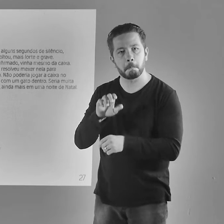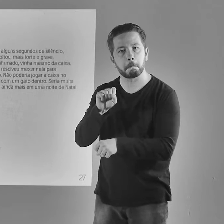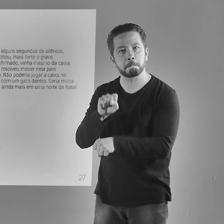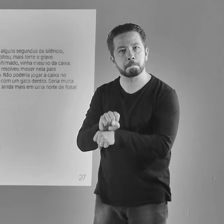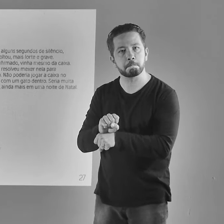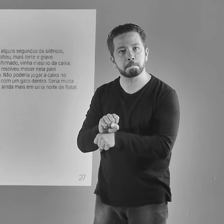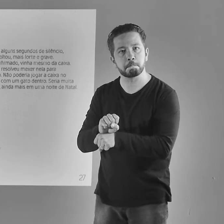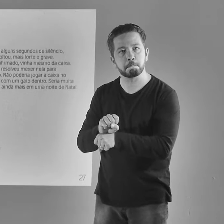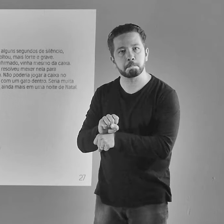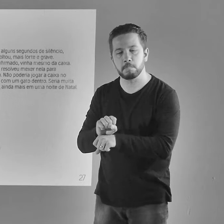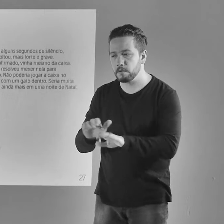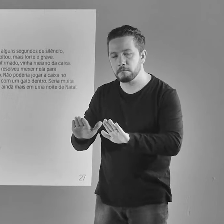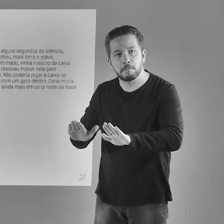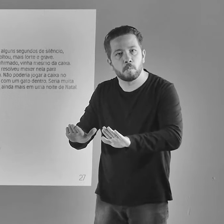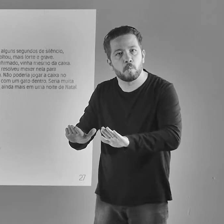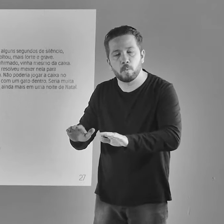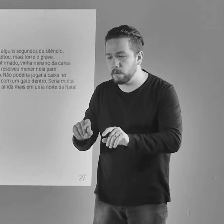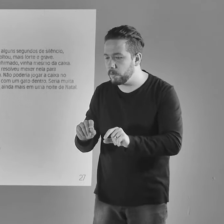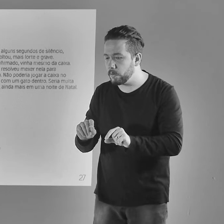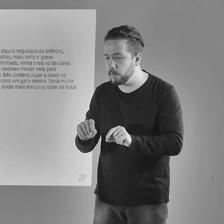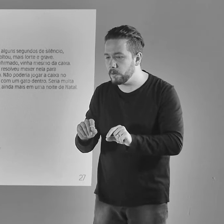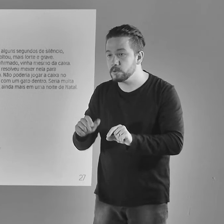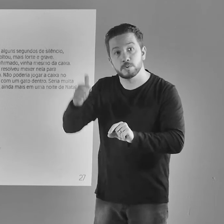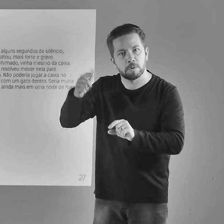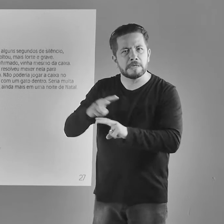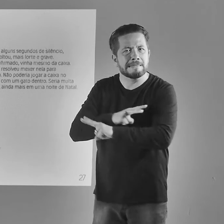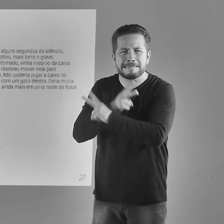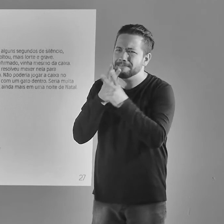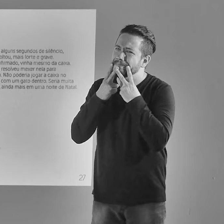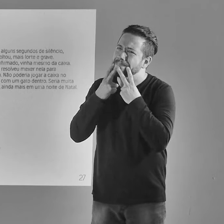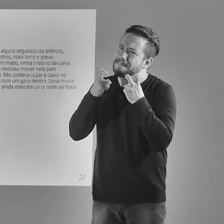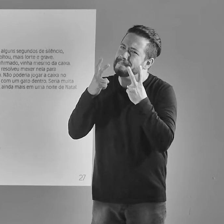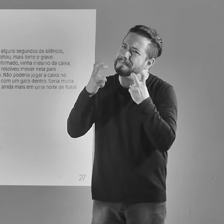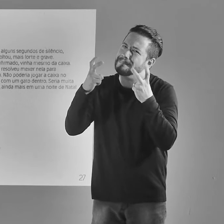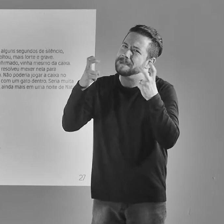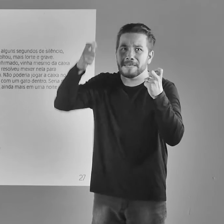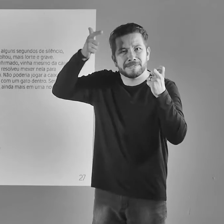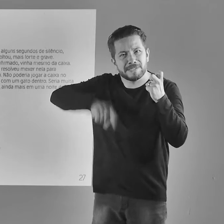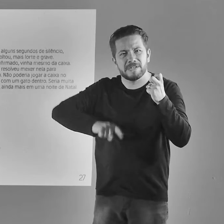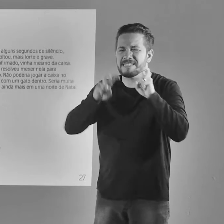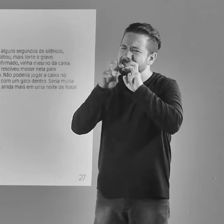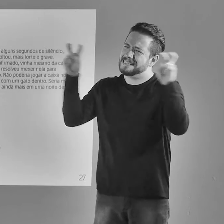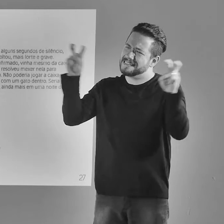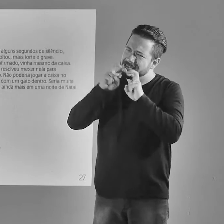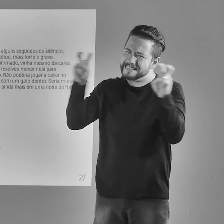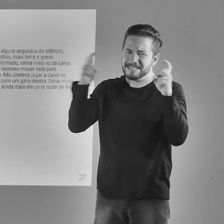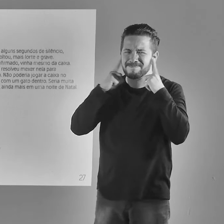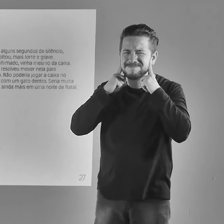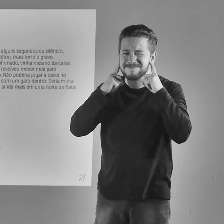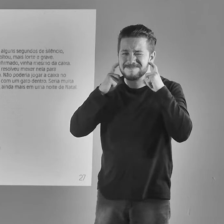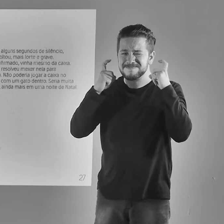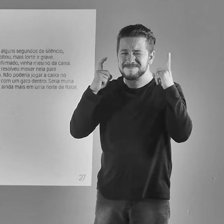Após alguns segundos de silêncio, o miado voltou, ainda mais forte e grave.